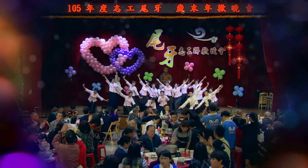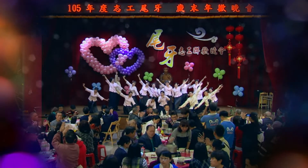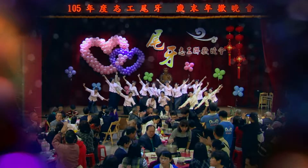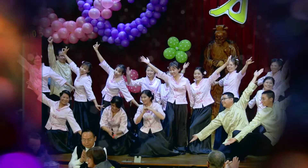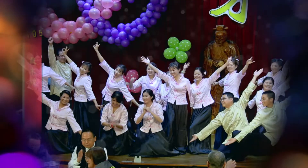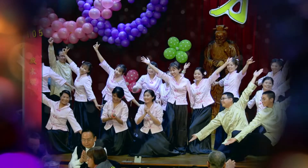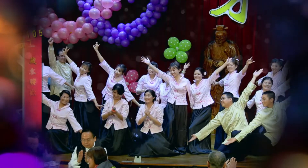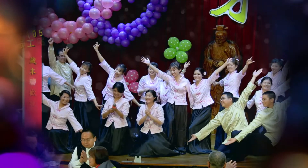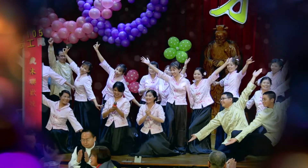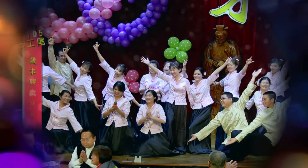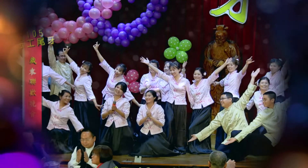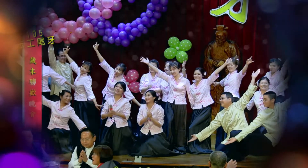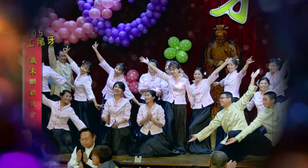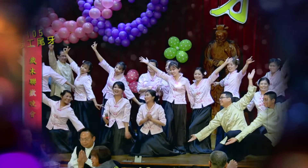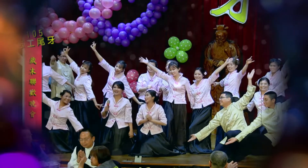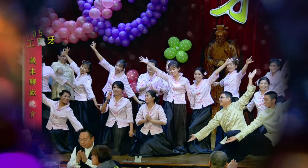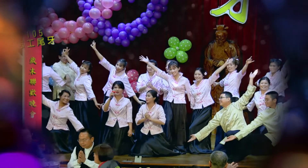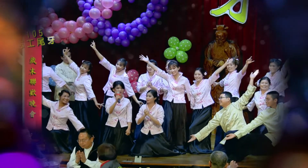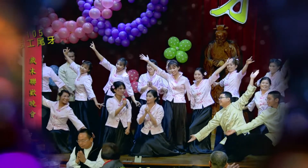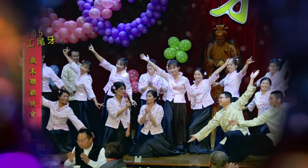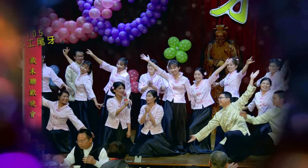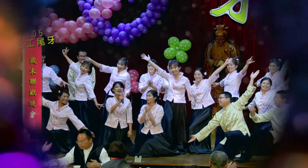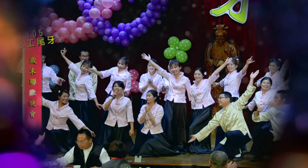再一次掌声，谢谢我们的手语社。